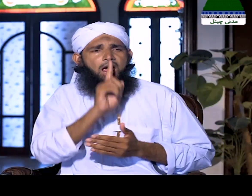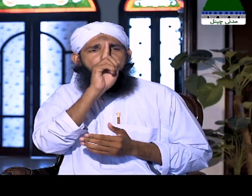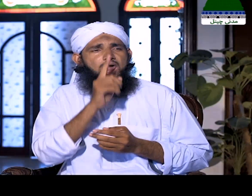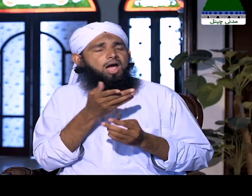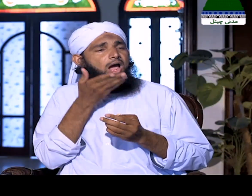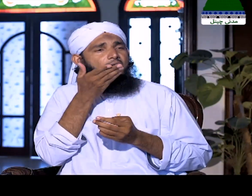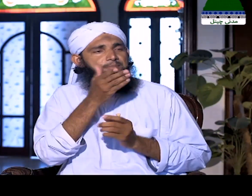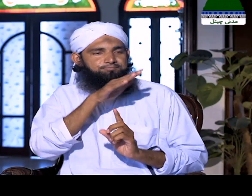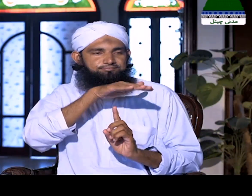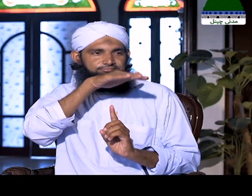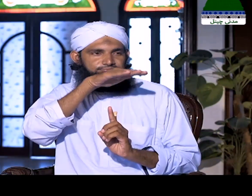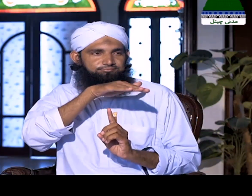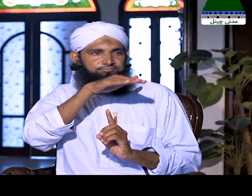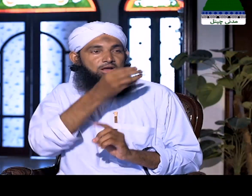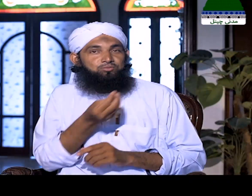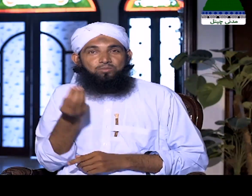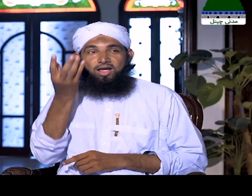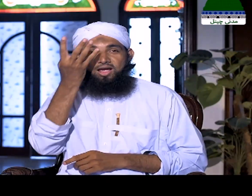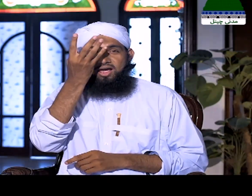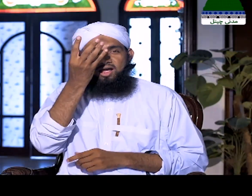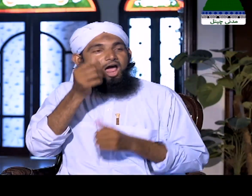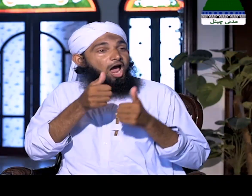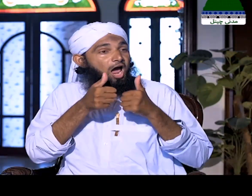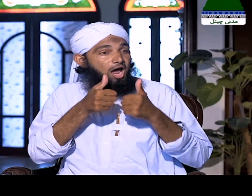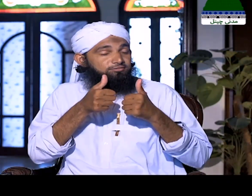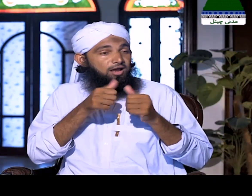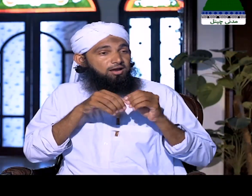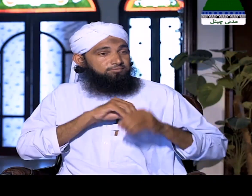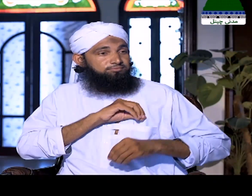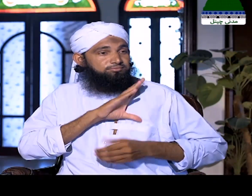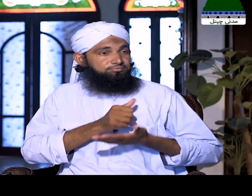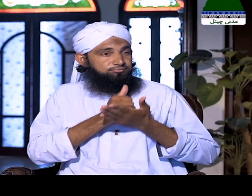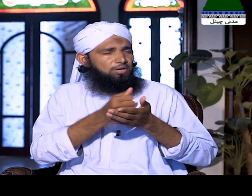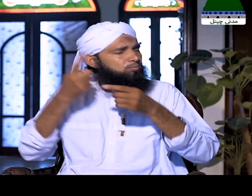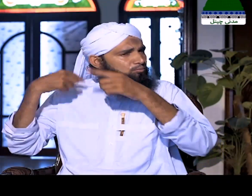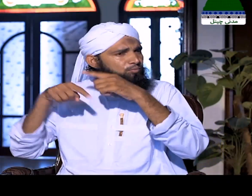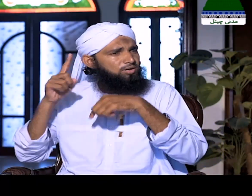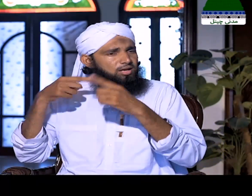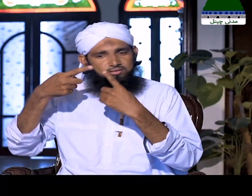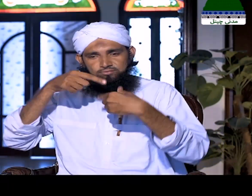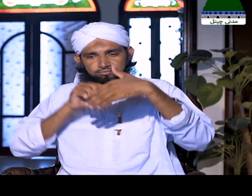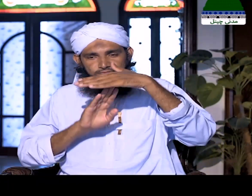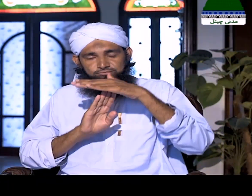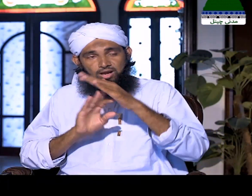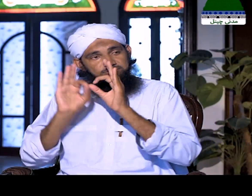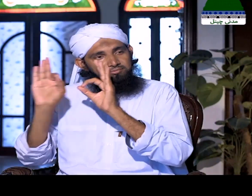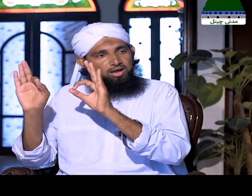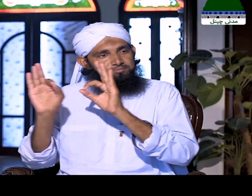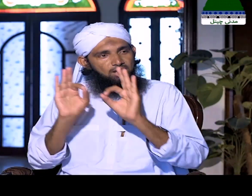رحمت اللہ علیہ کی صبح خیریت سے کرے جیسے وہ اپنے اولیاء اور اطاعت کرنے والوں کی صبح کرتا ہے۔